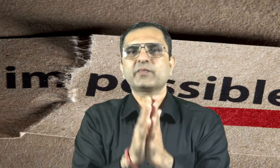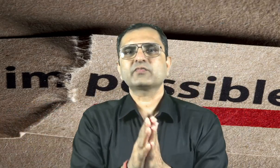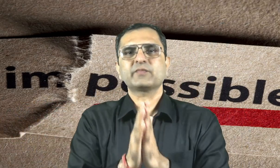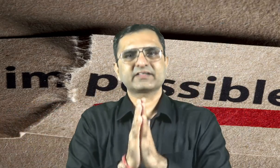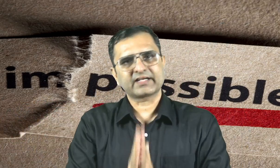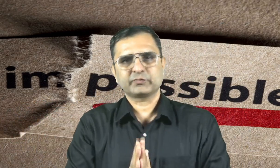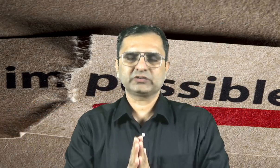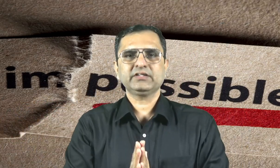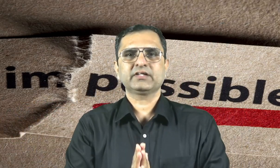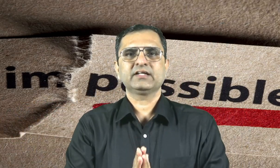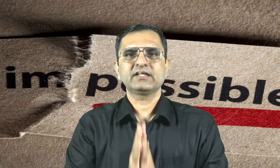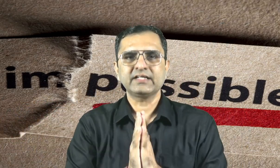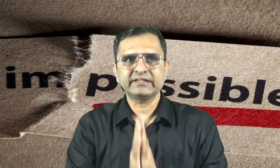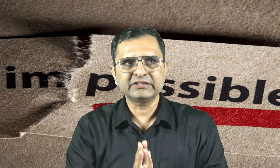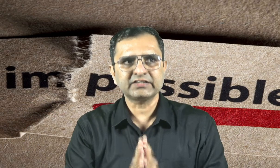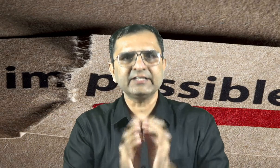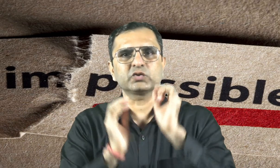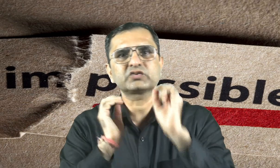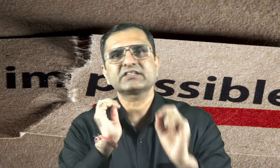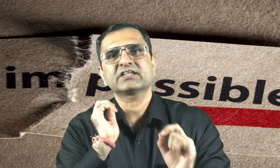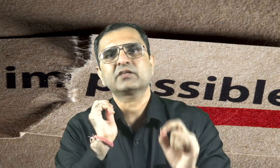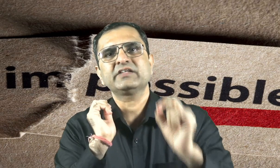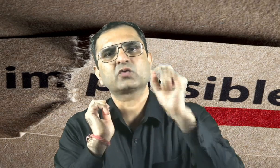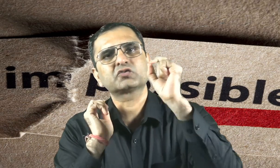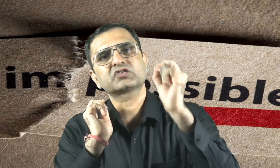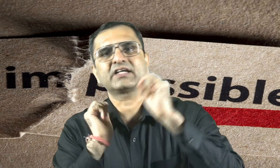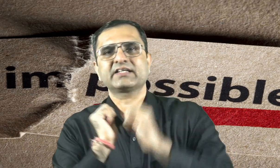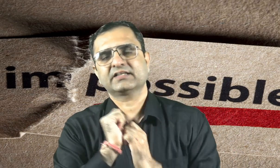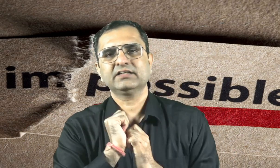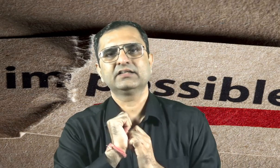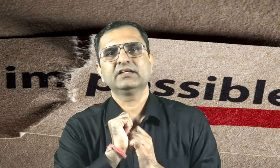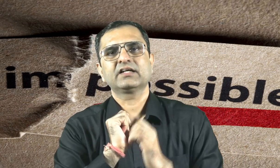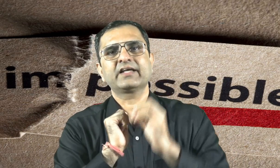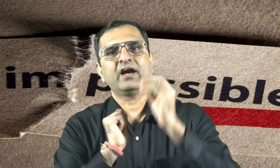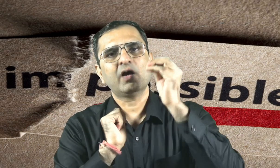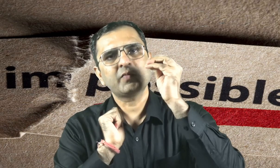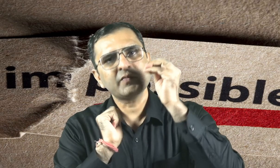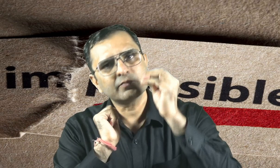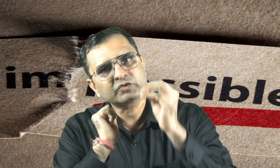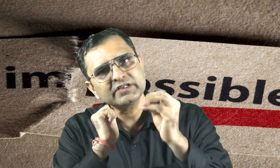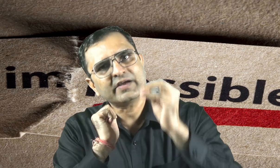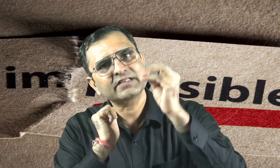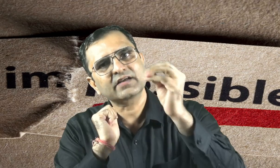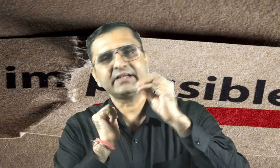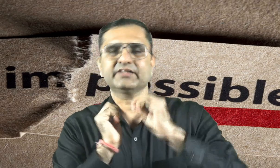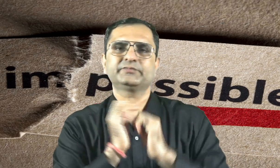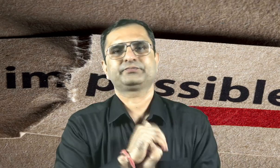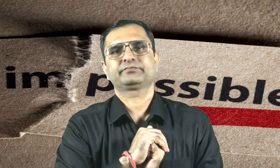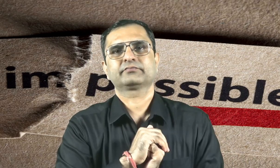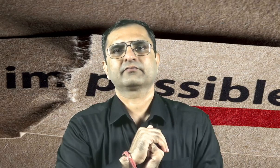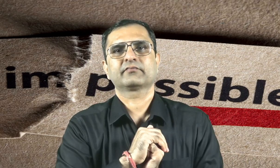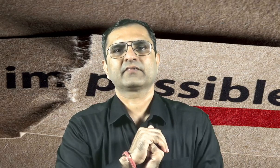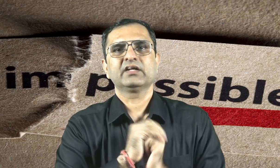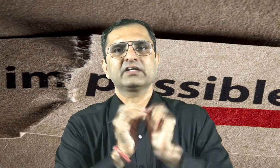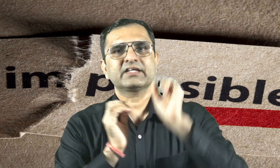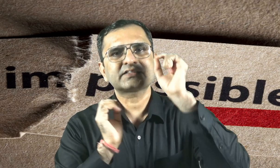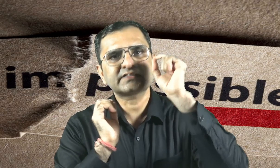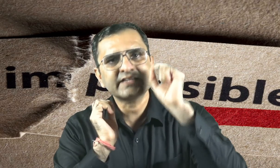आप से बात करके पूछे कि जितने जोश के साथ हमने इस कोर्स को स्टार्ट स्ट किया था क्या अभी भी हम उतनी मेहनत कर रहे हैं क्या सेम